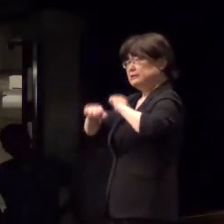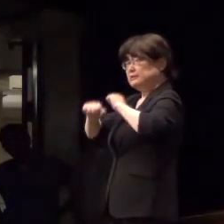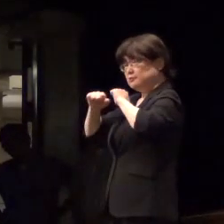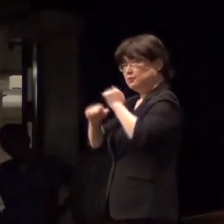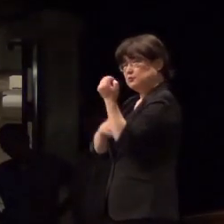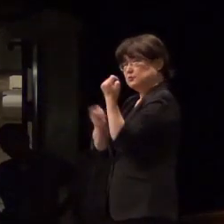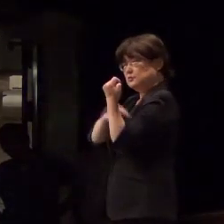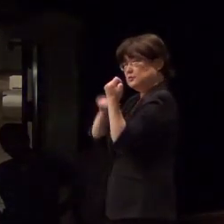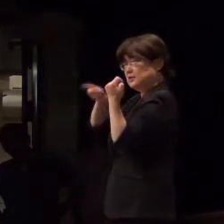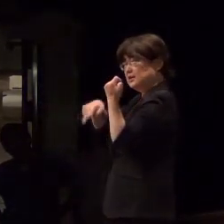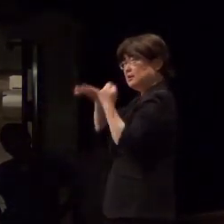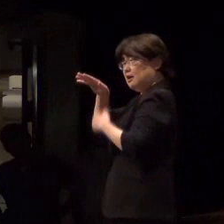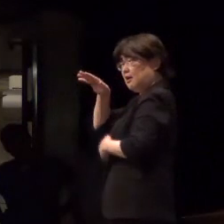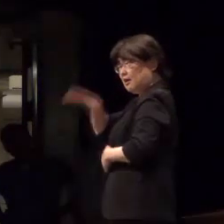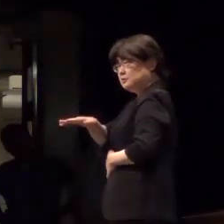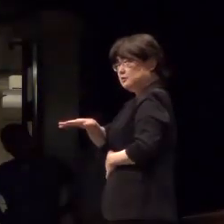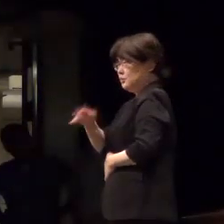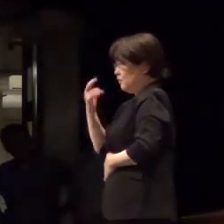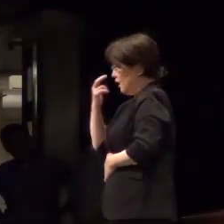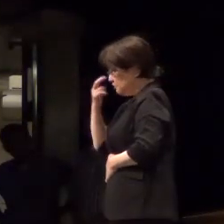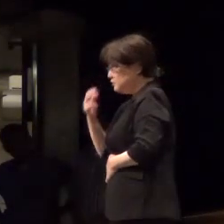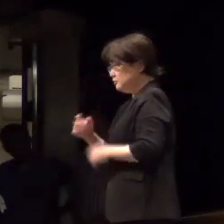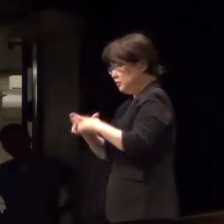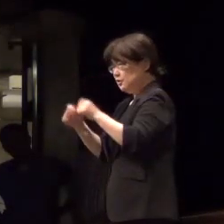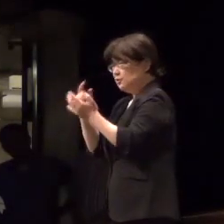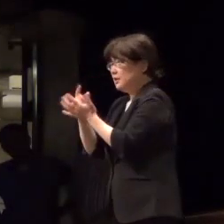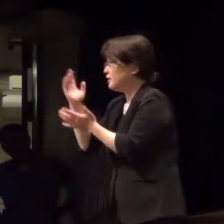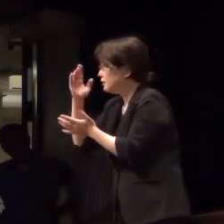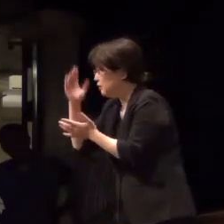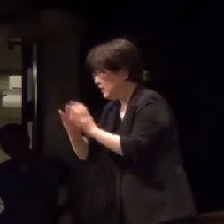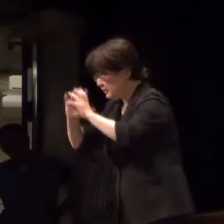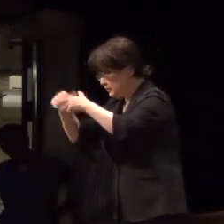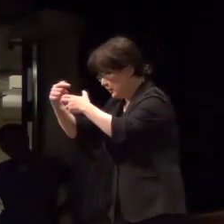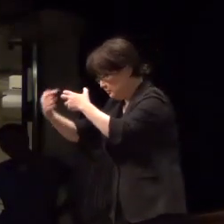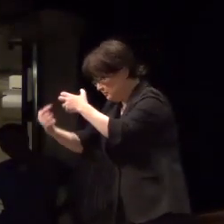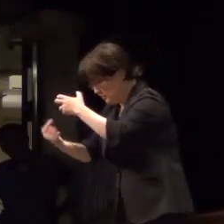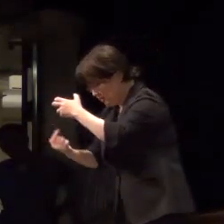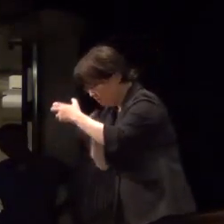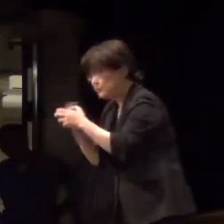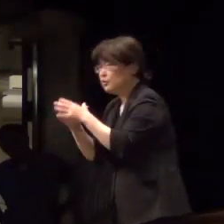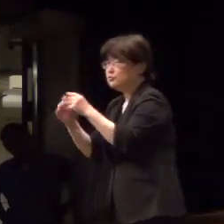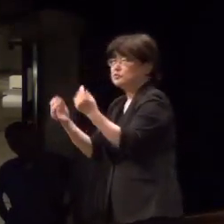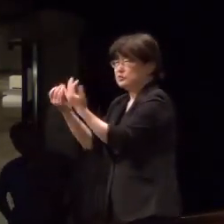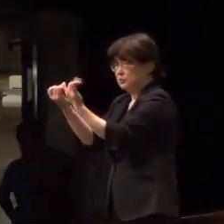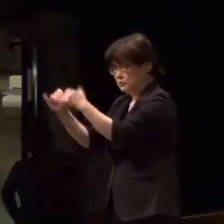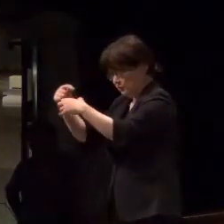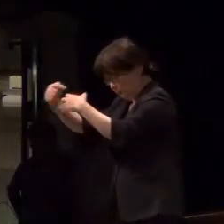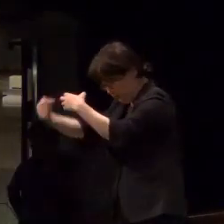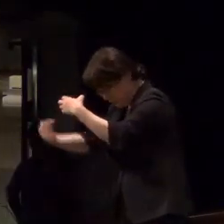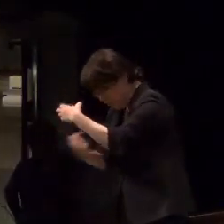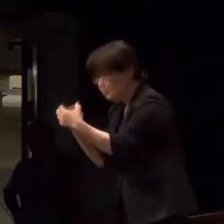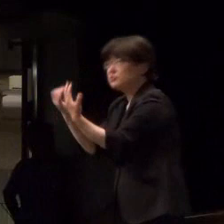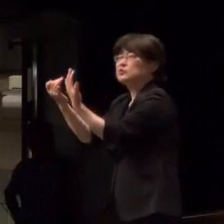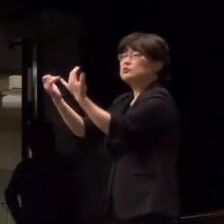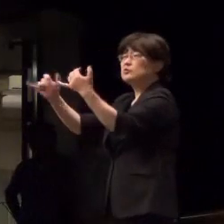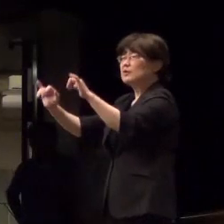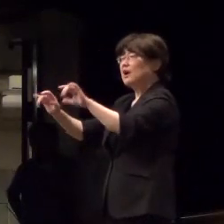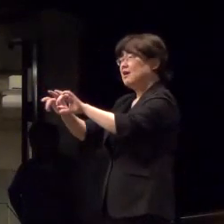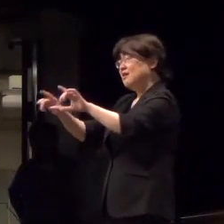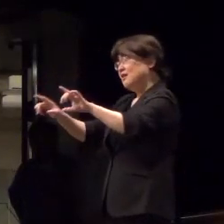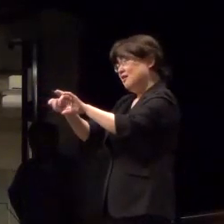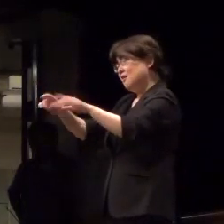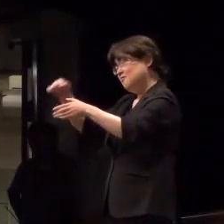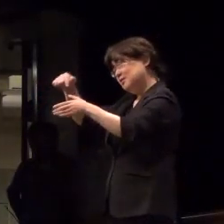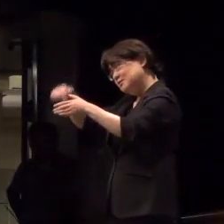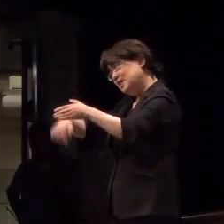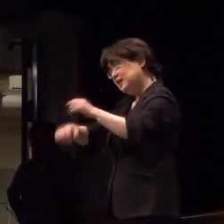するということです。日本だけではないんです。世界中全部の国の人々が平和のうちに